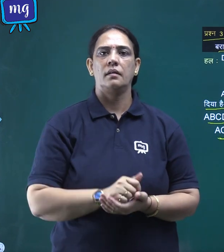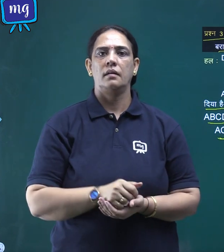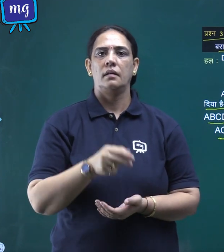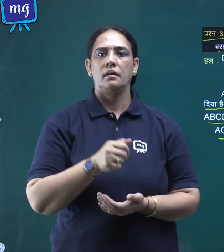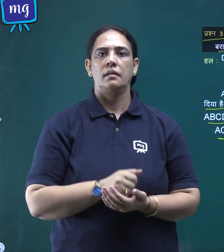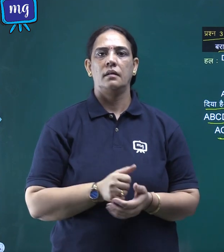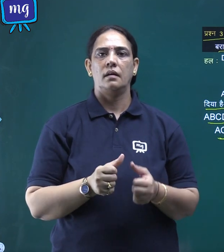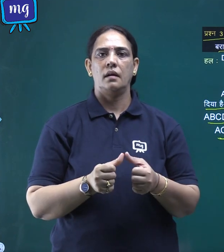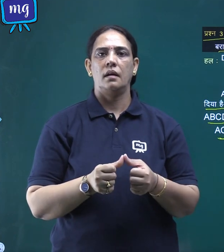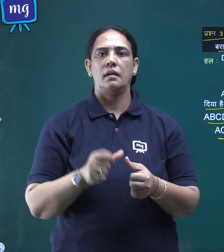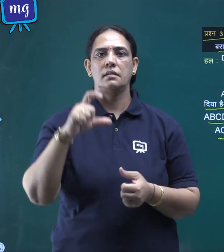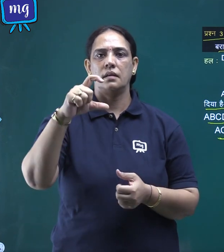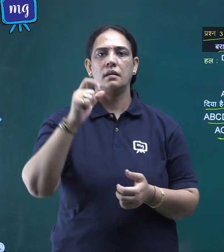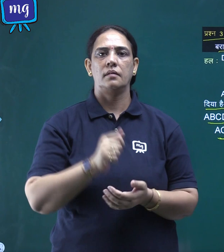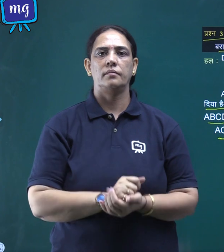ए सी